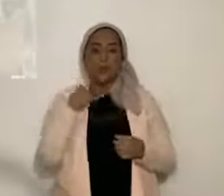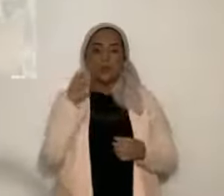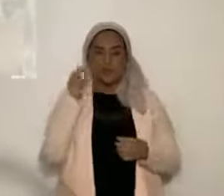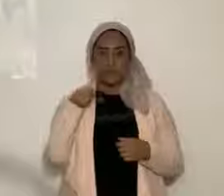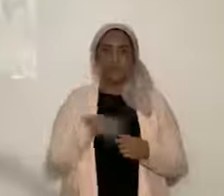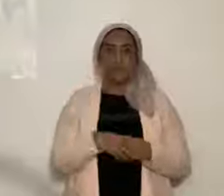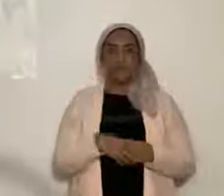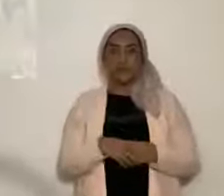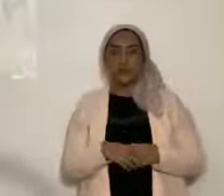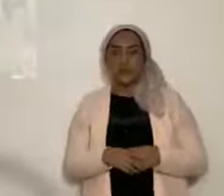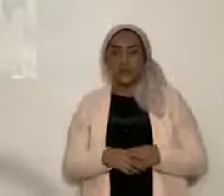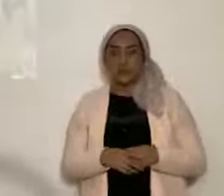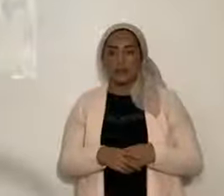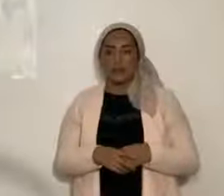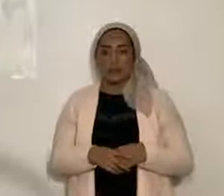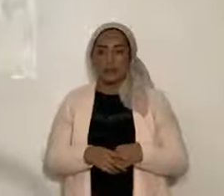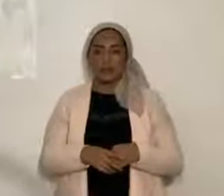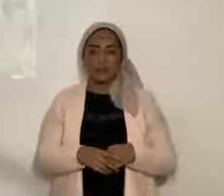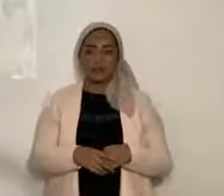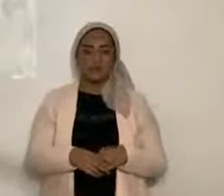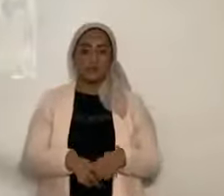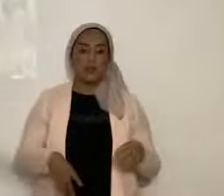Sí, ahora,